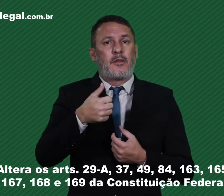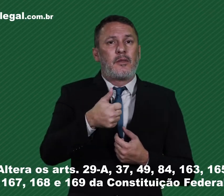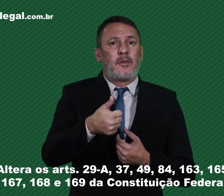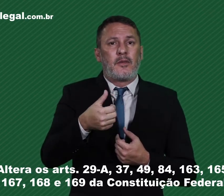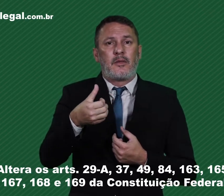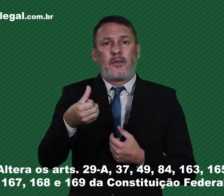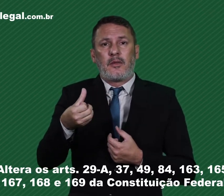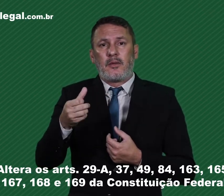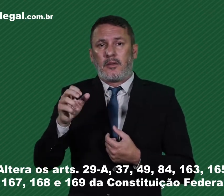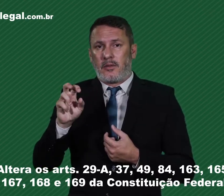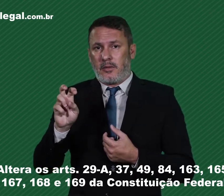163/165